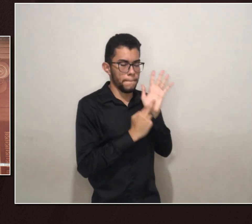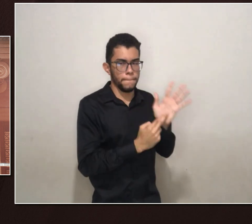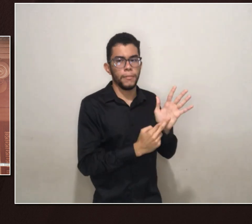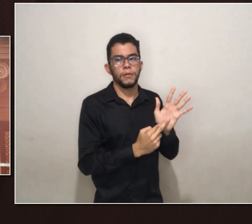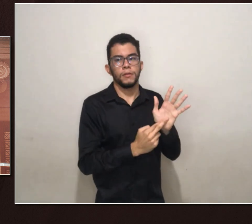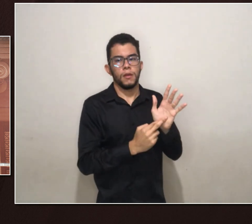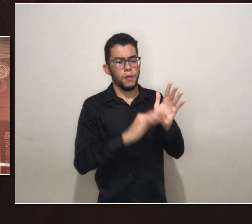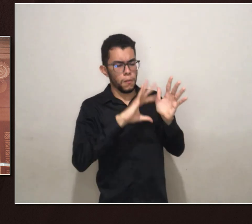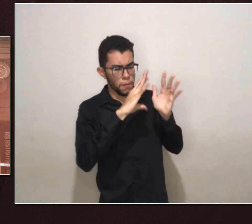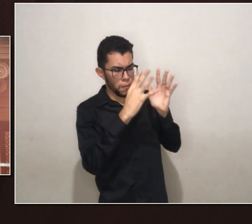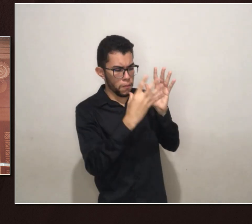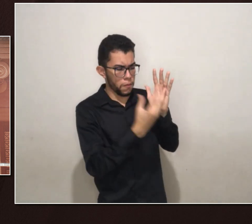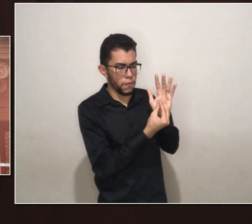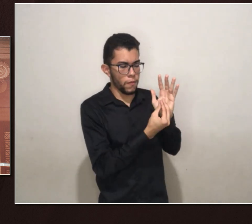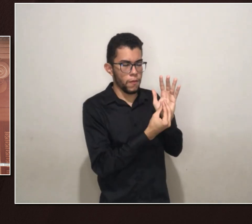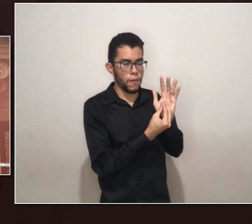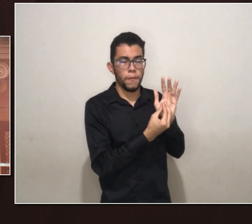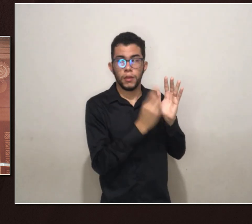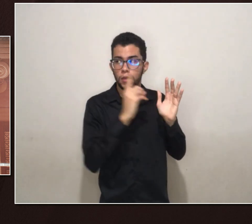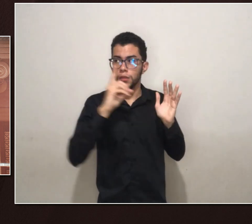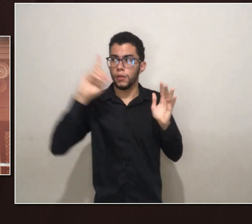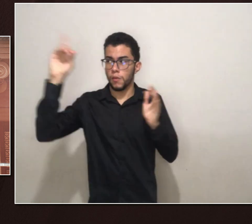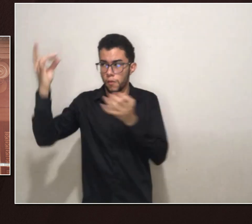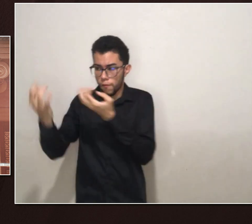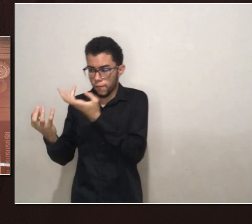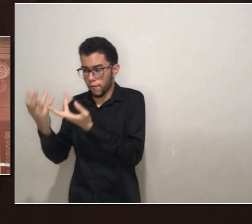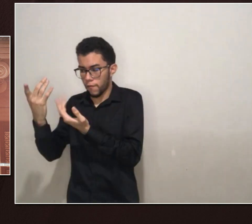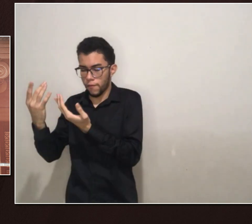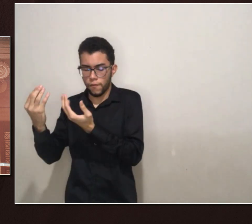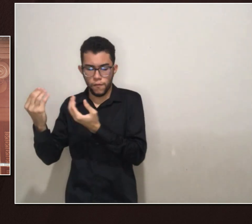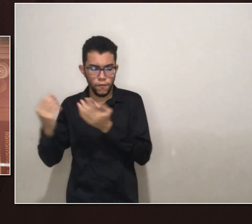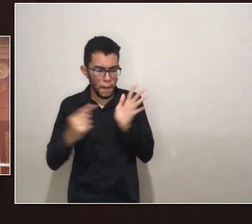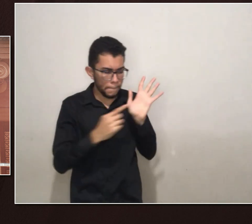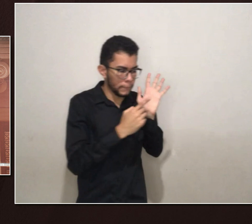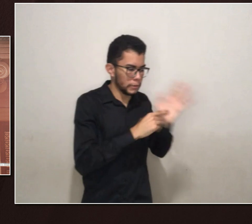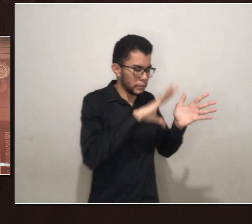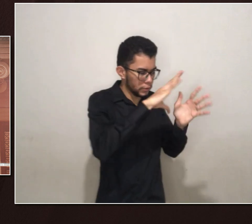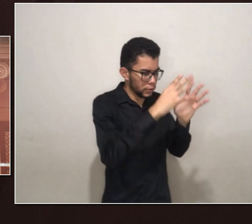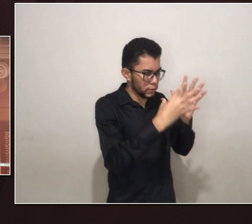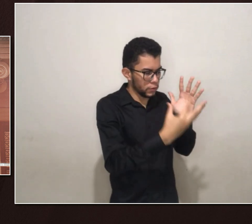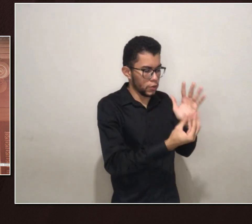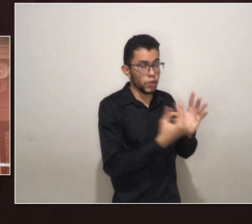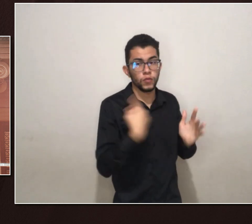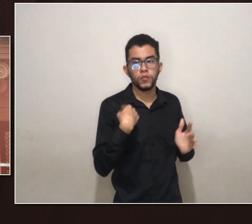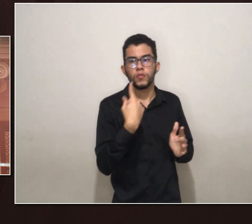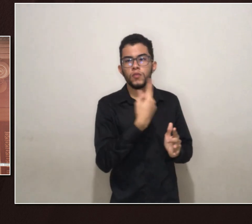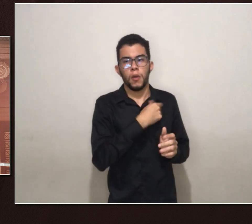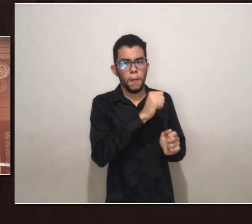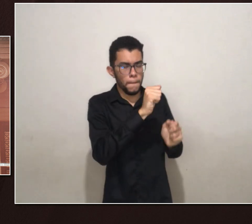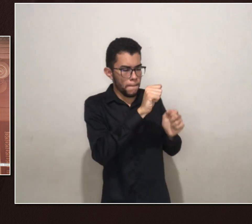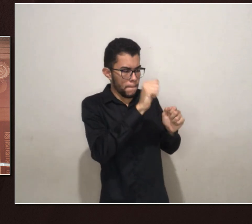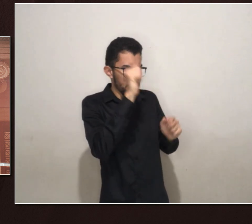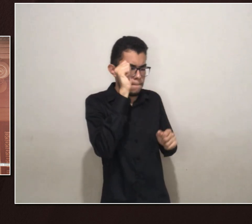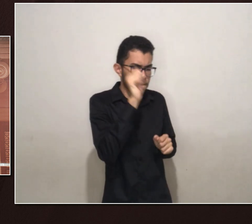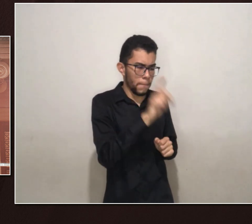Jesus disse, nós somos a luz do mundo. A luz do mundo tem que alumiar a todos que estão ao nosso